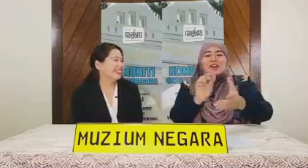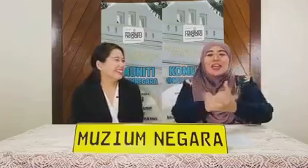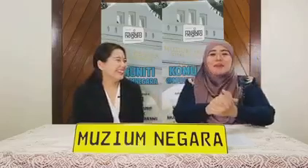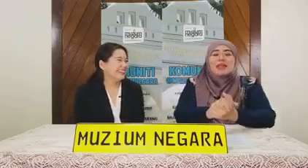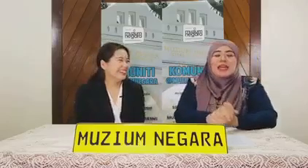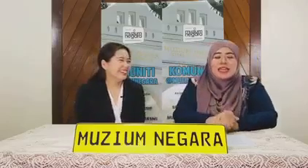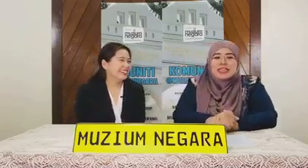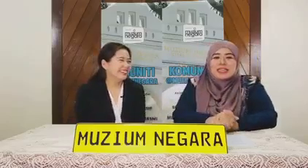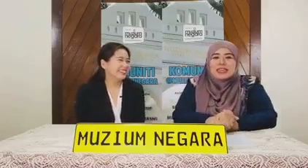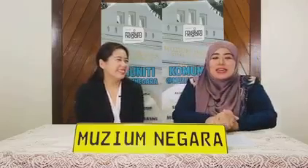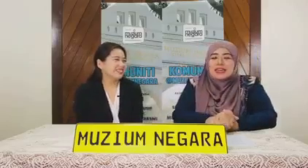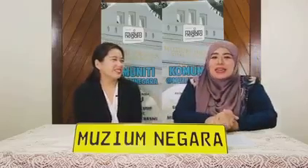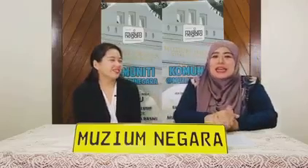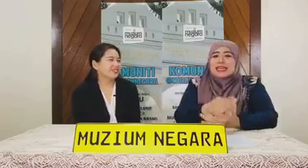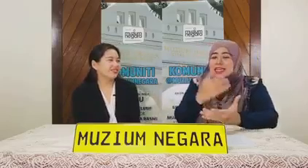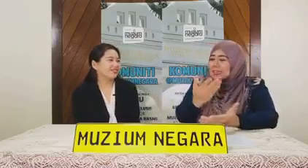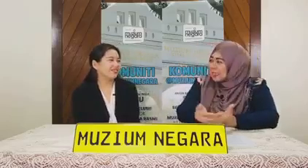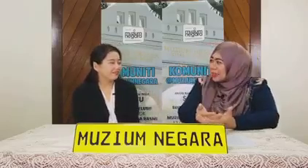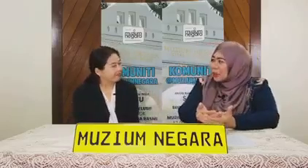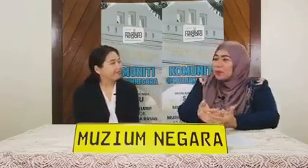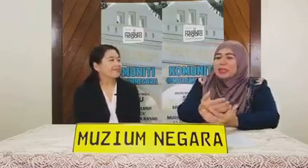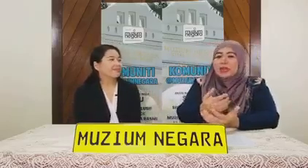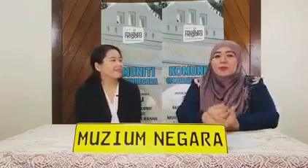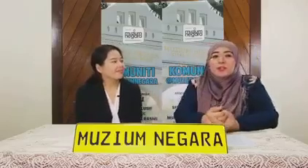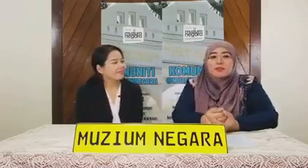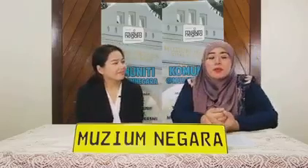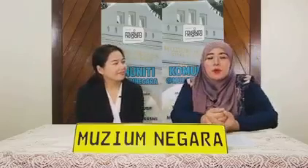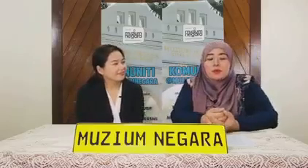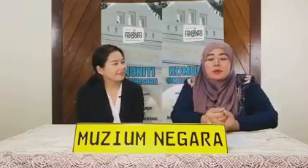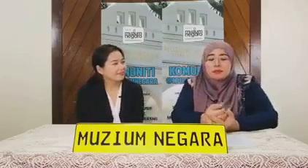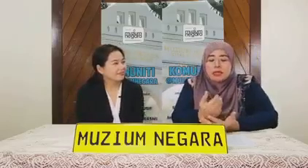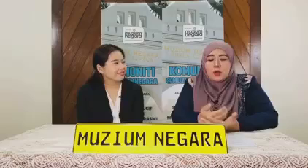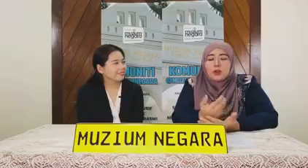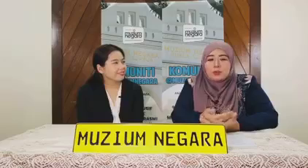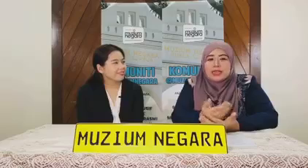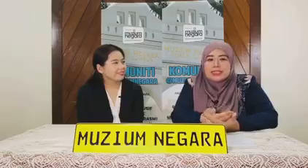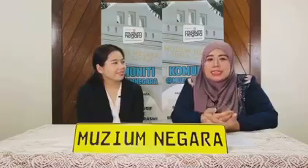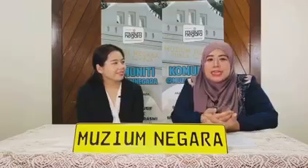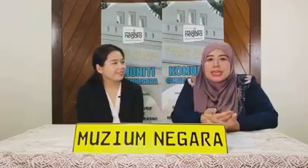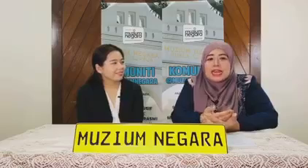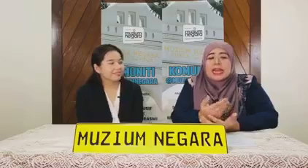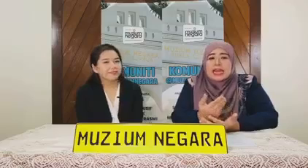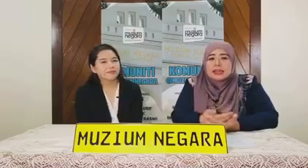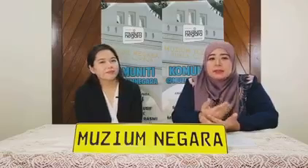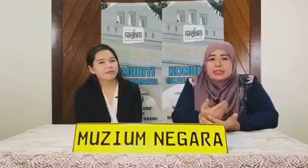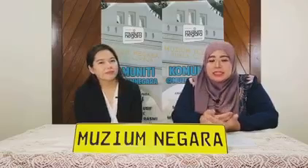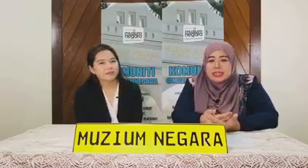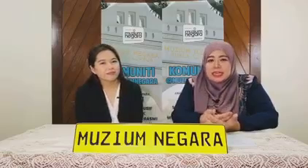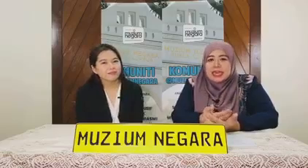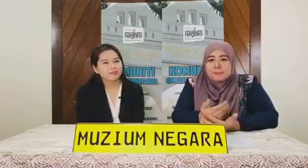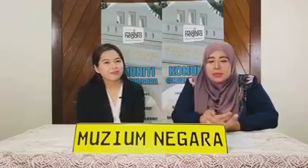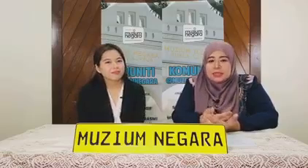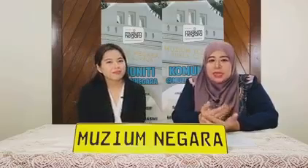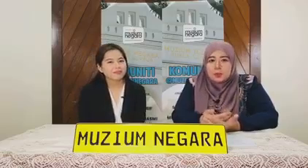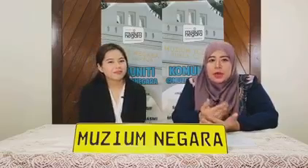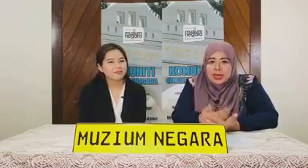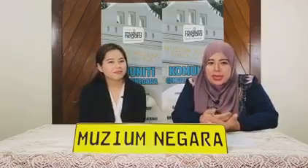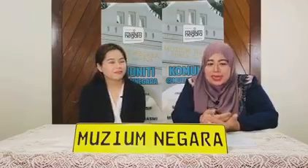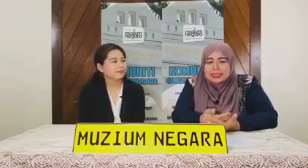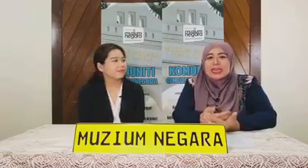Okey, menariknya kali ini Community and Museum berkolaborasi dengan IPG Campus Ilmu Khas.